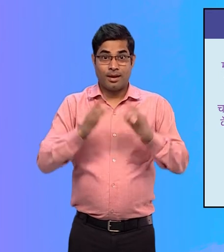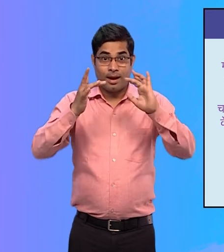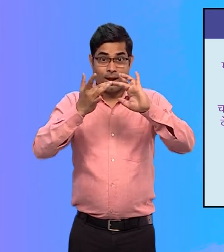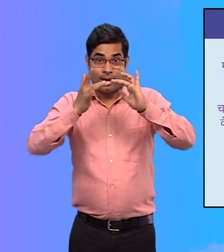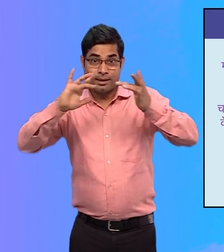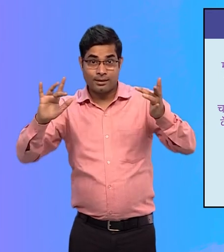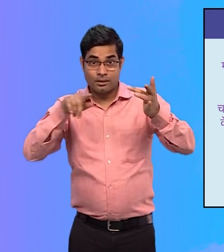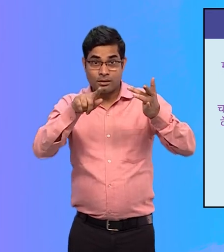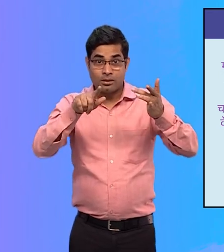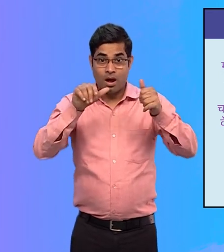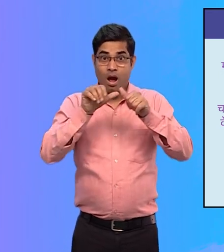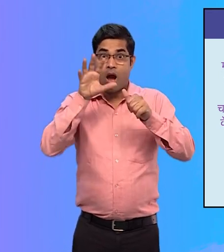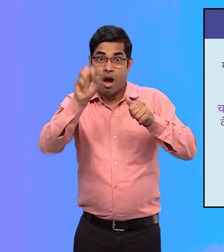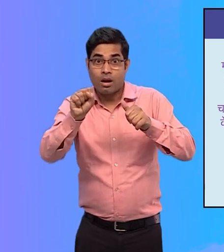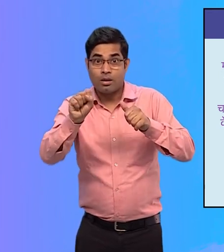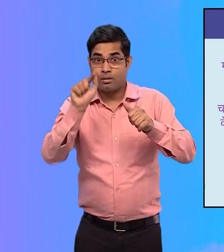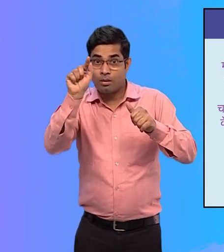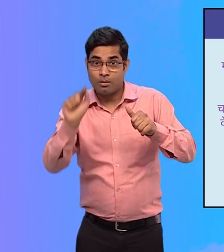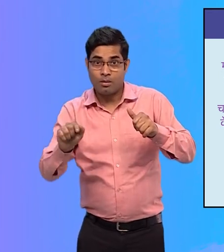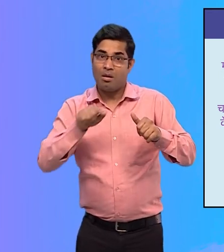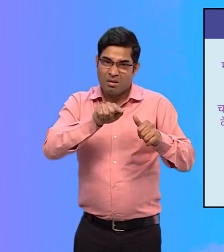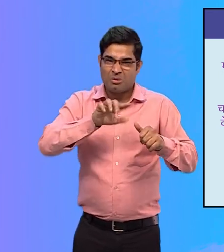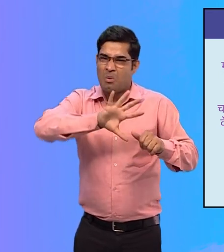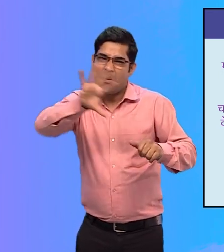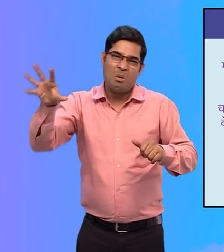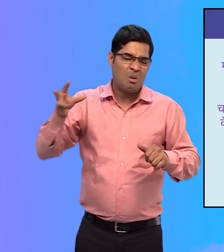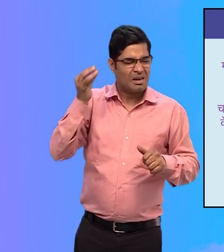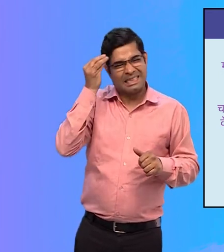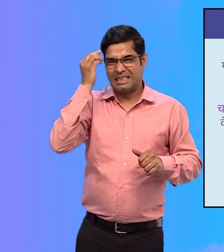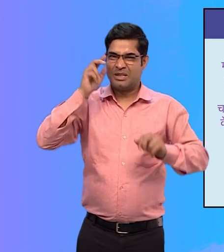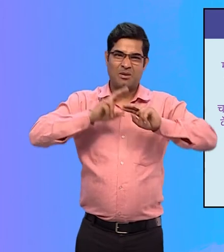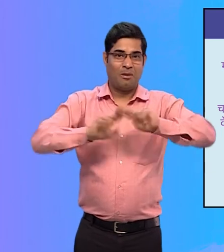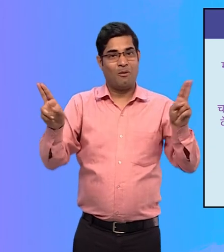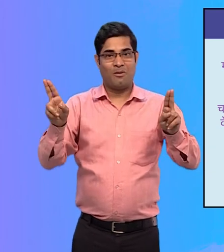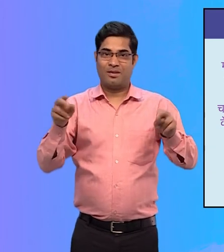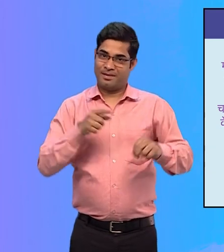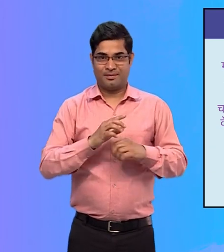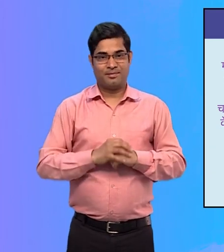है और सभी वेबसाइट सुभमिता सुविधाओं के बारे में जानना चाहती है